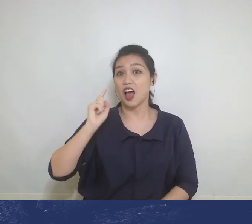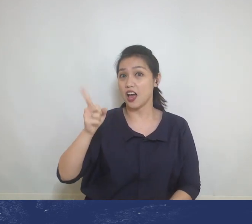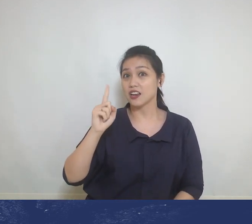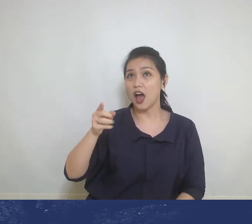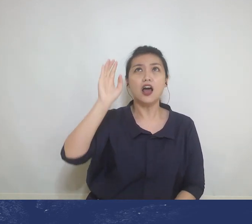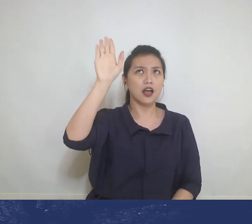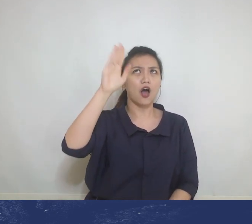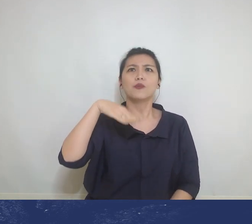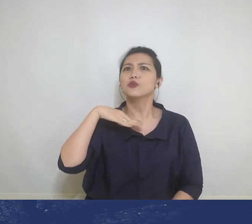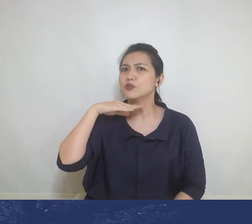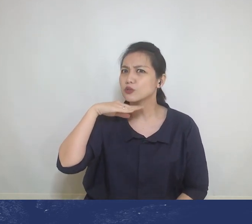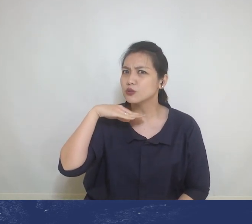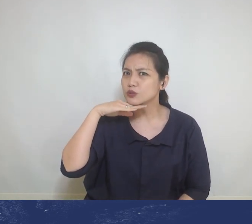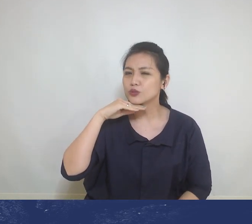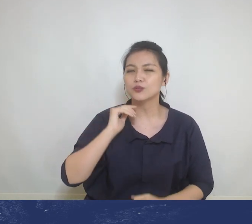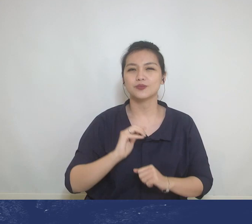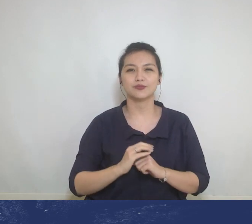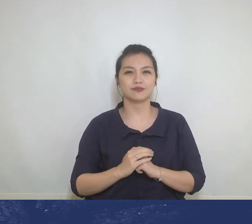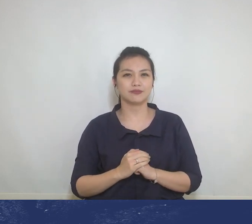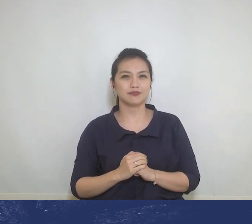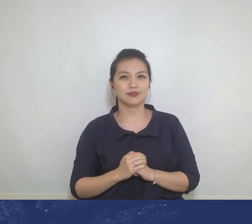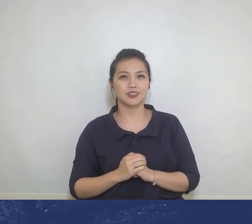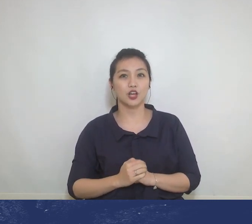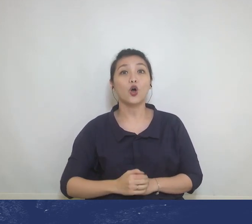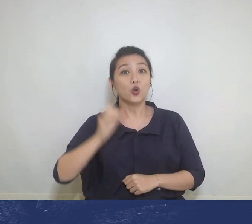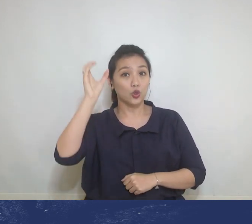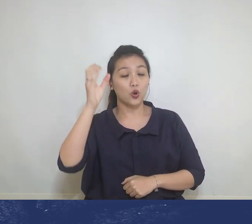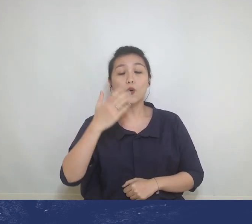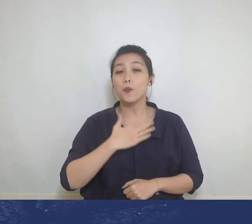di sana kau menanti